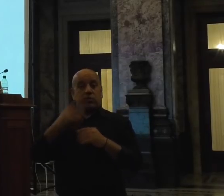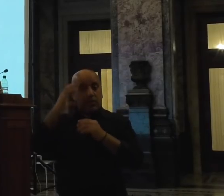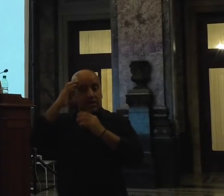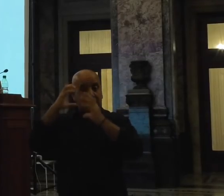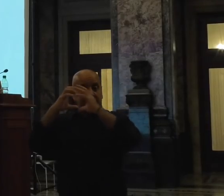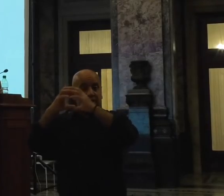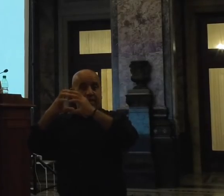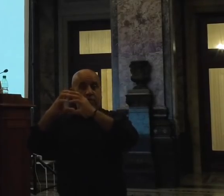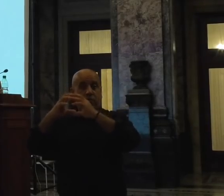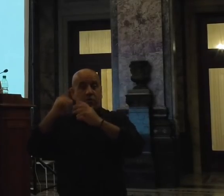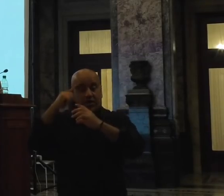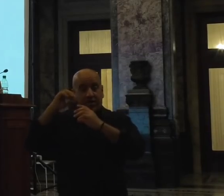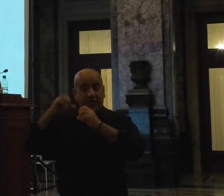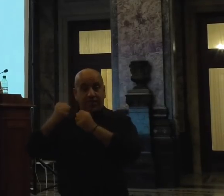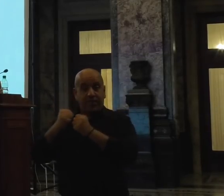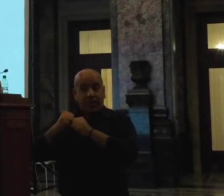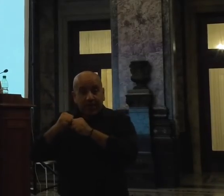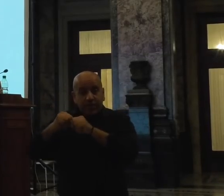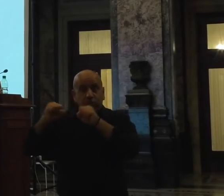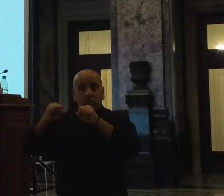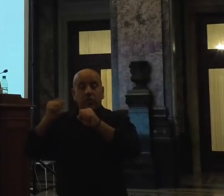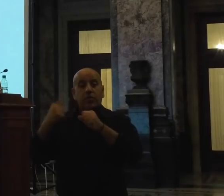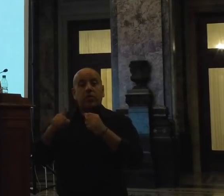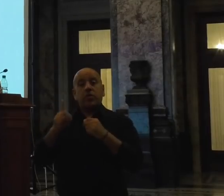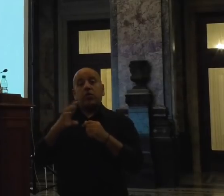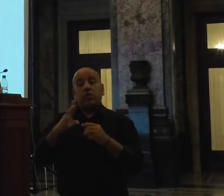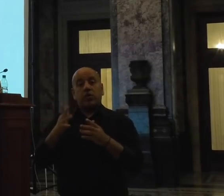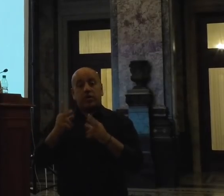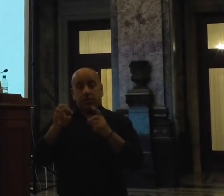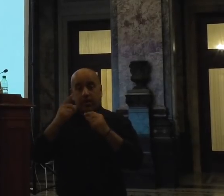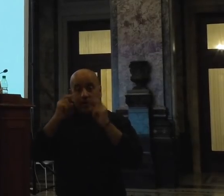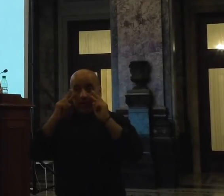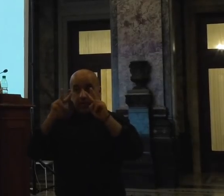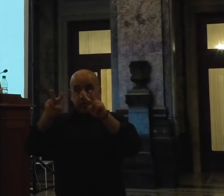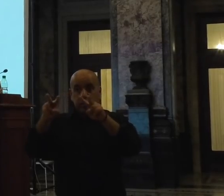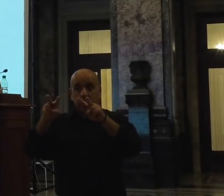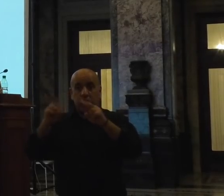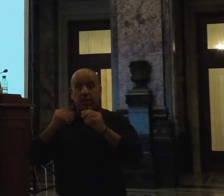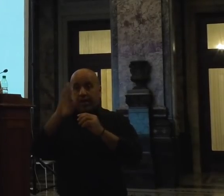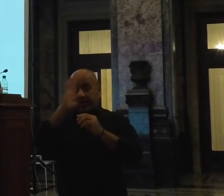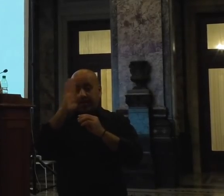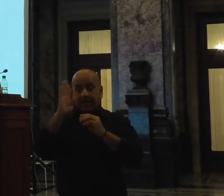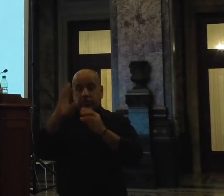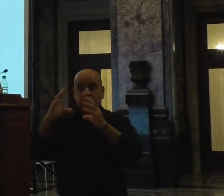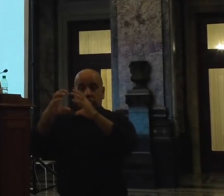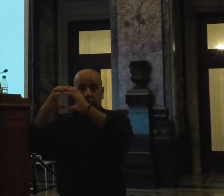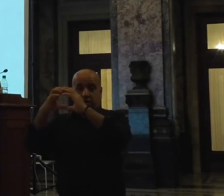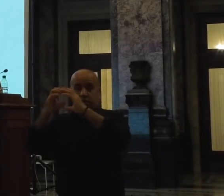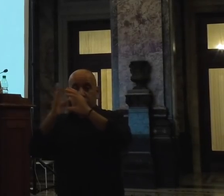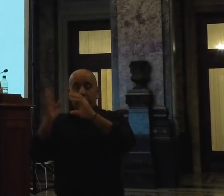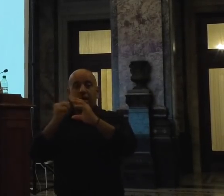el hemisferio izquierdo, entonces han perdido gran parte de la visión en el hemisferio derecho, indicado aquí en